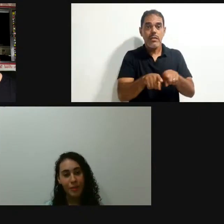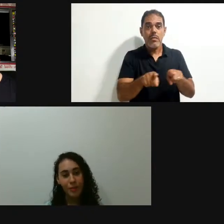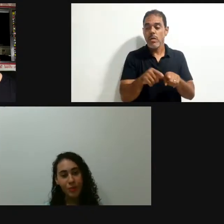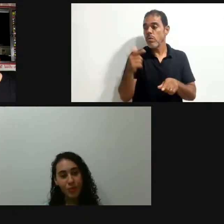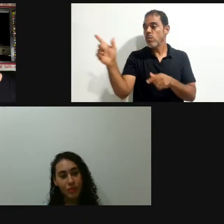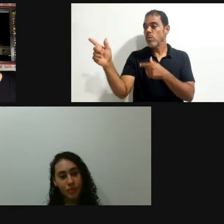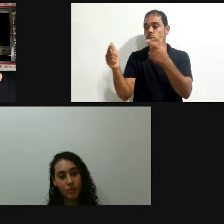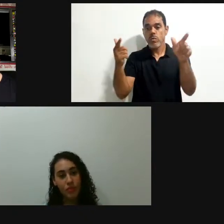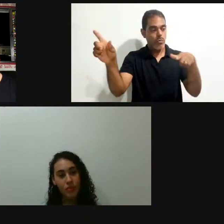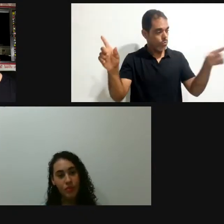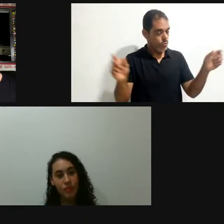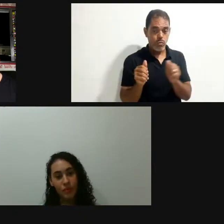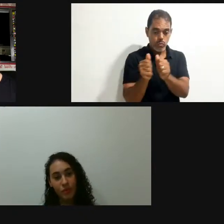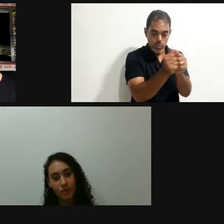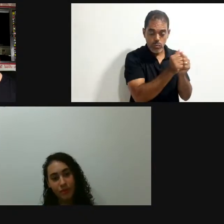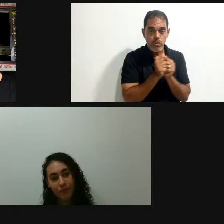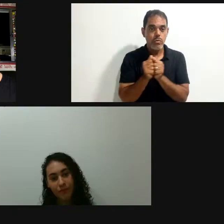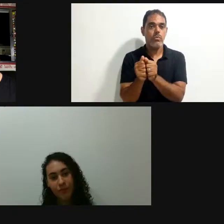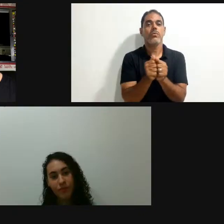dela.